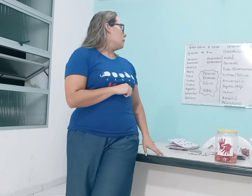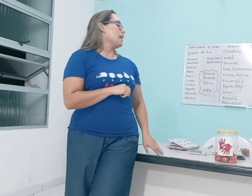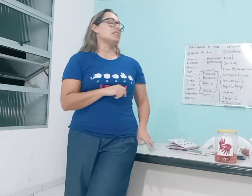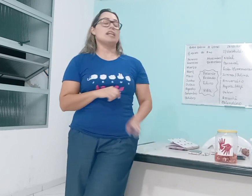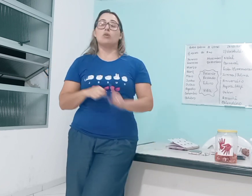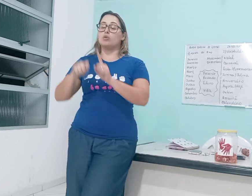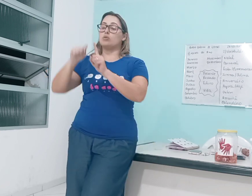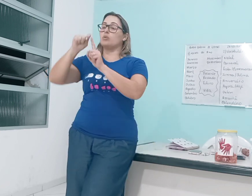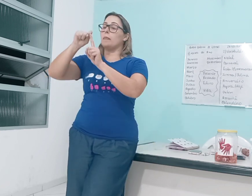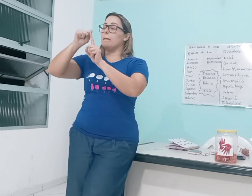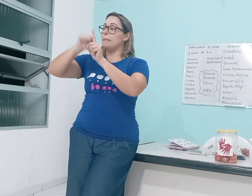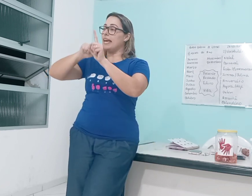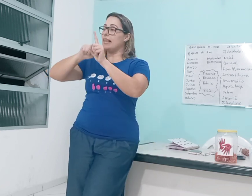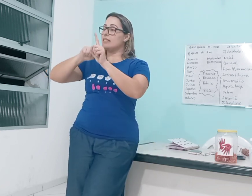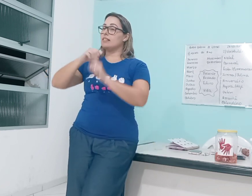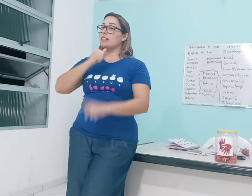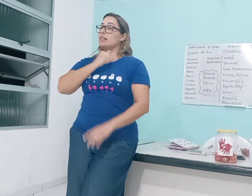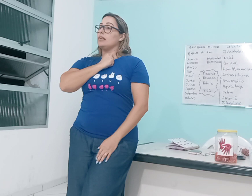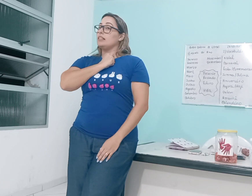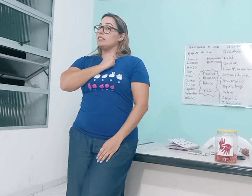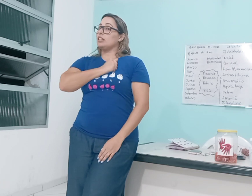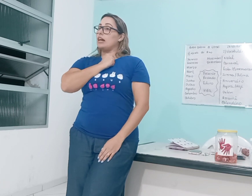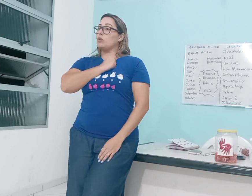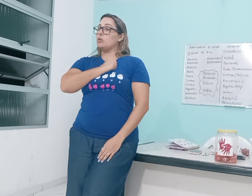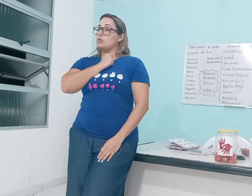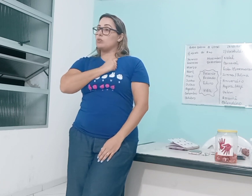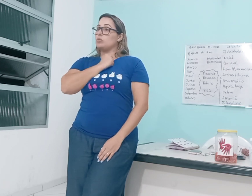Mês de agosto. Mês de agosto.